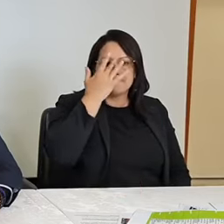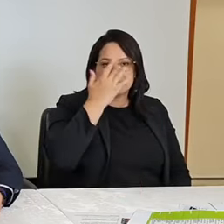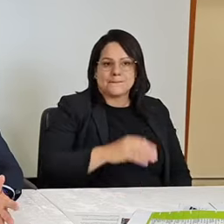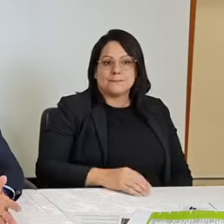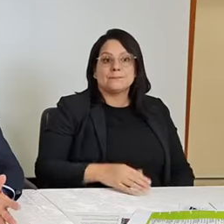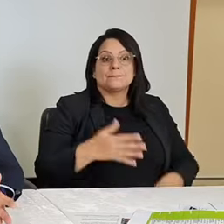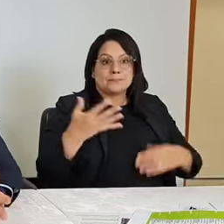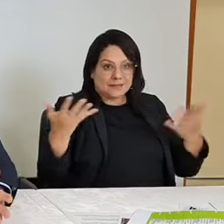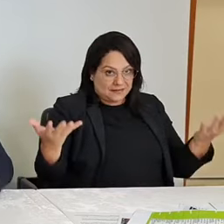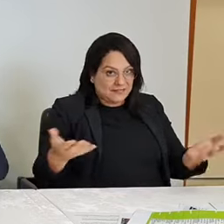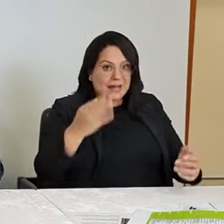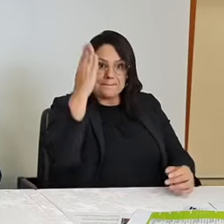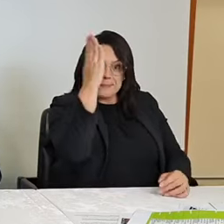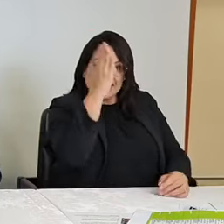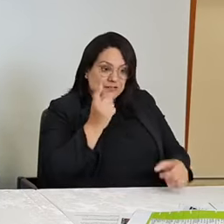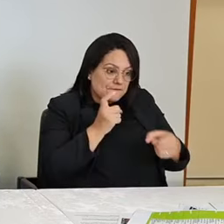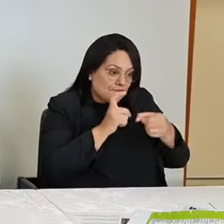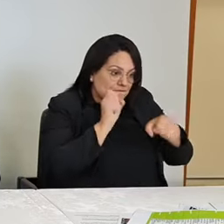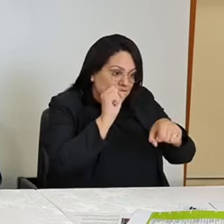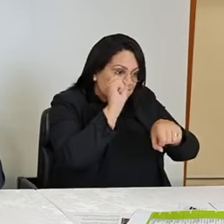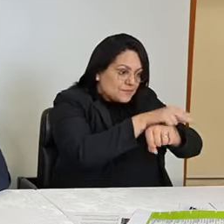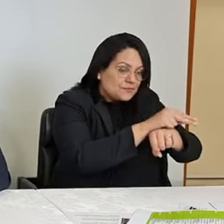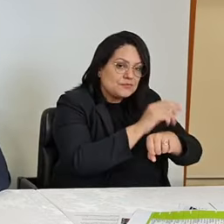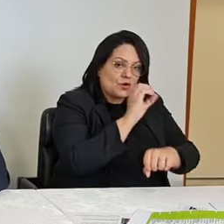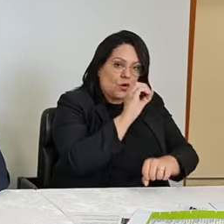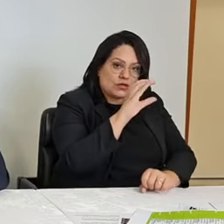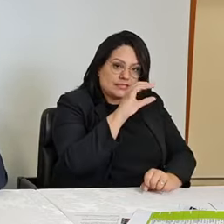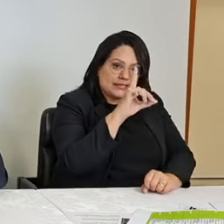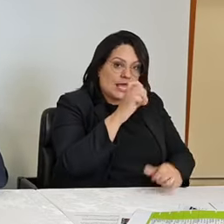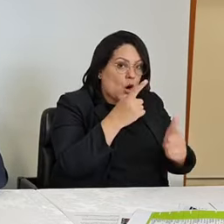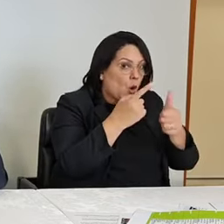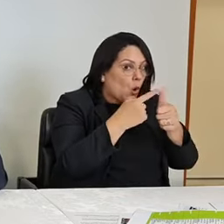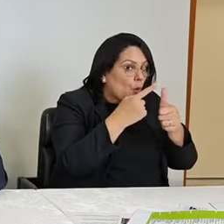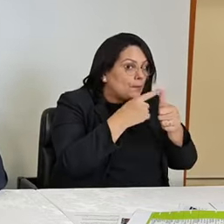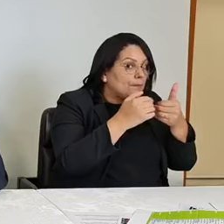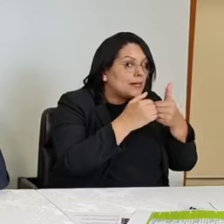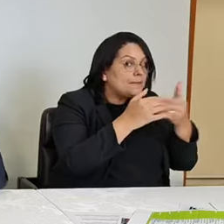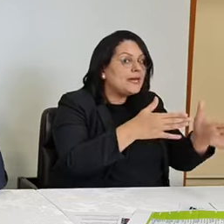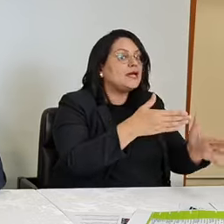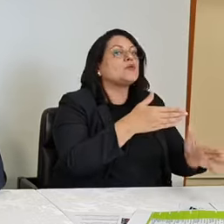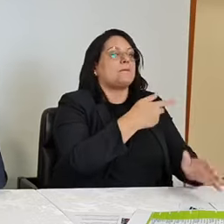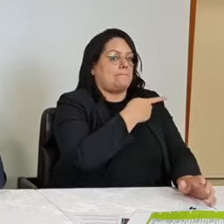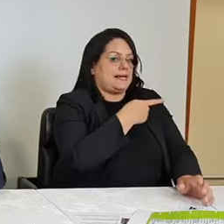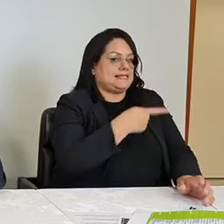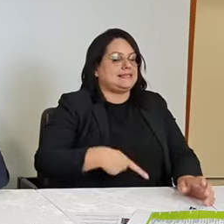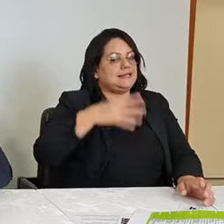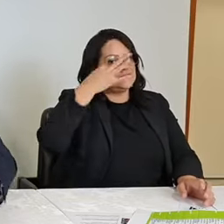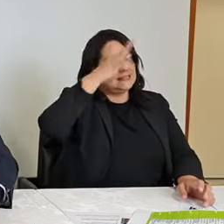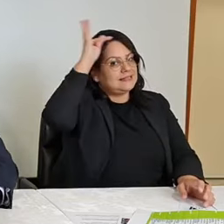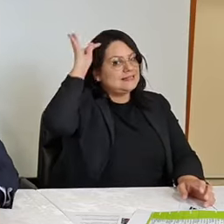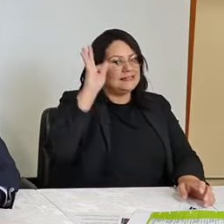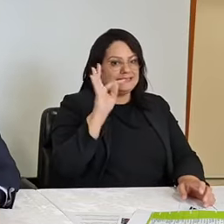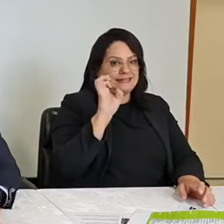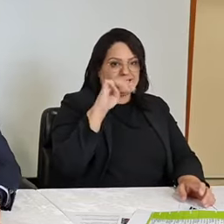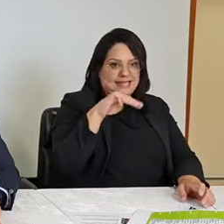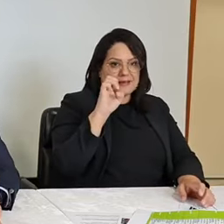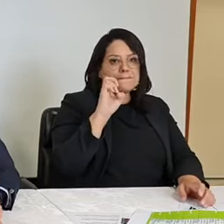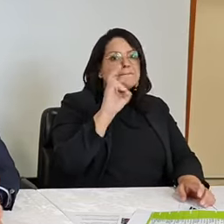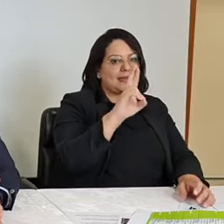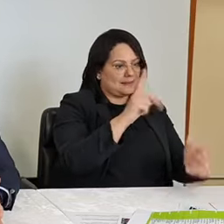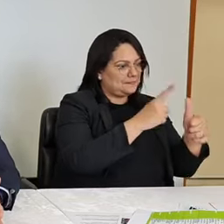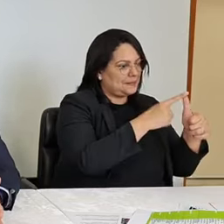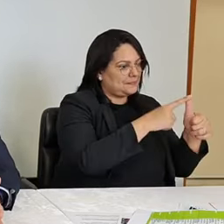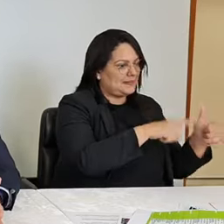essa admissão na OCDE começou no governo Temer, o primeiro passo foi dado lá, né, foi um namoro, e nós, nessa